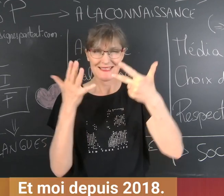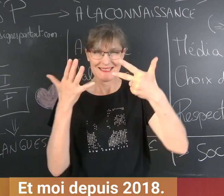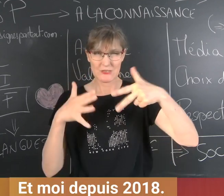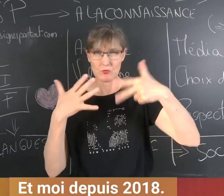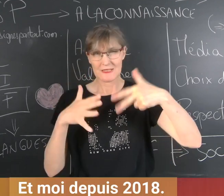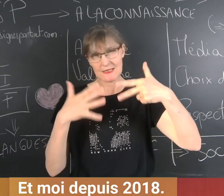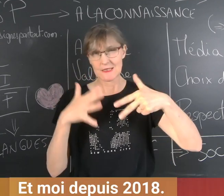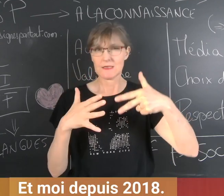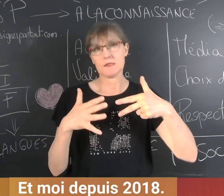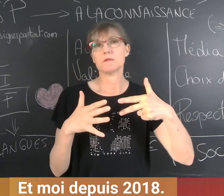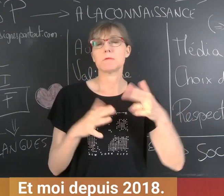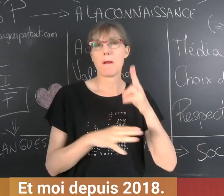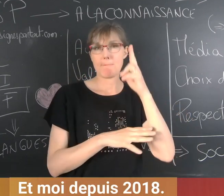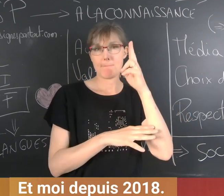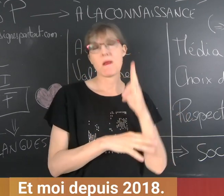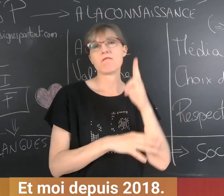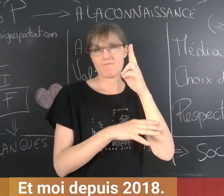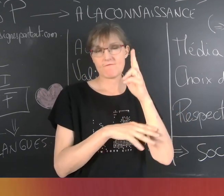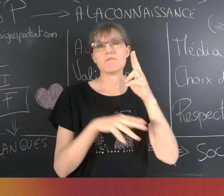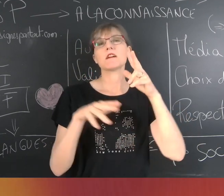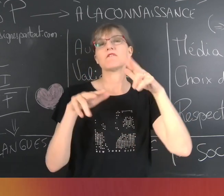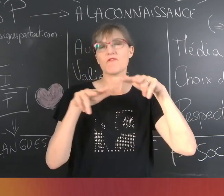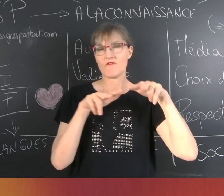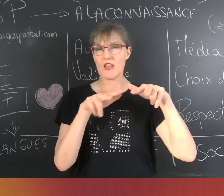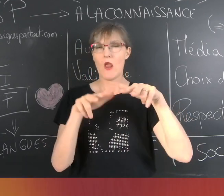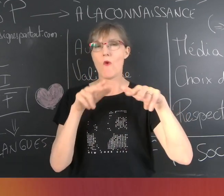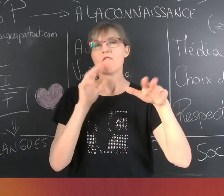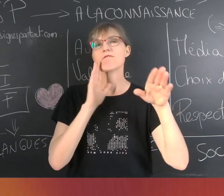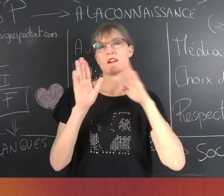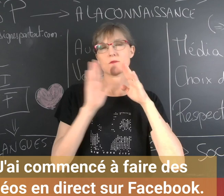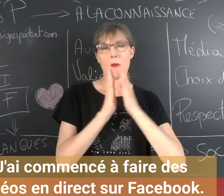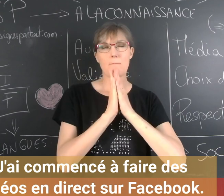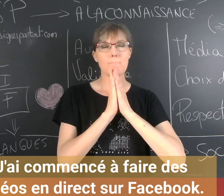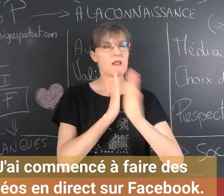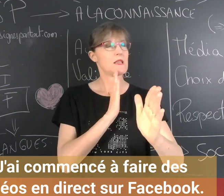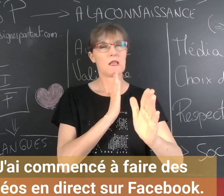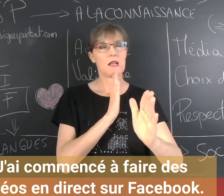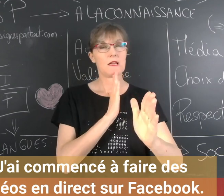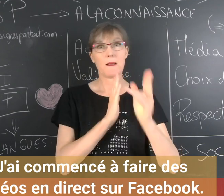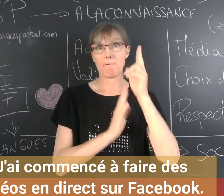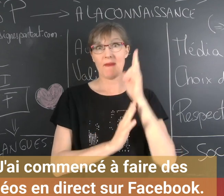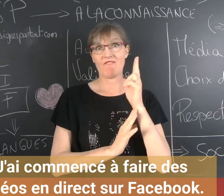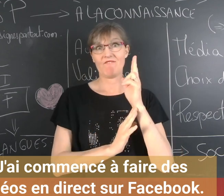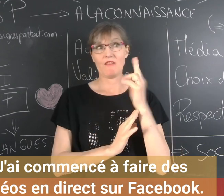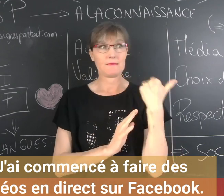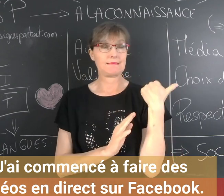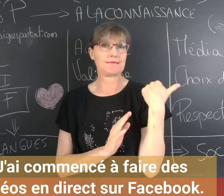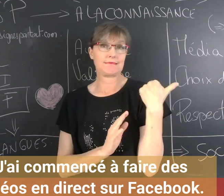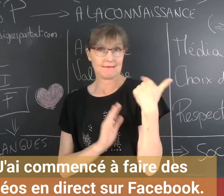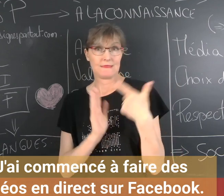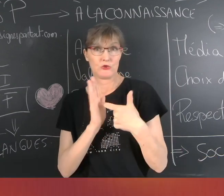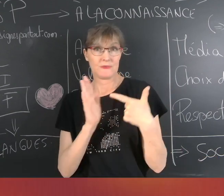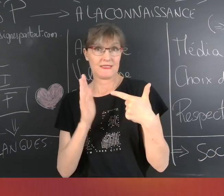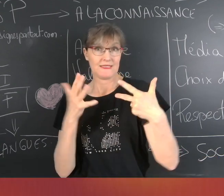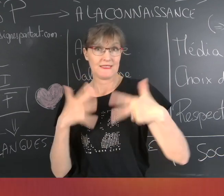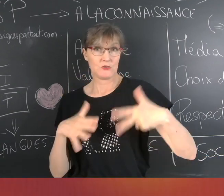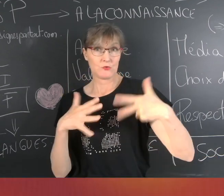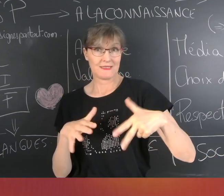Et moi, depuis 2018, j'ai commencé à faire des vidéos en direct sur Facebook.